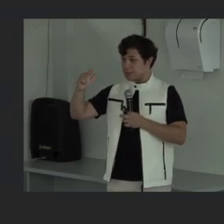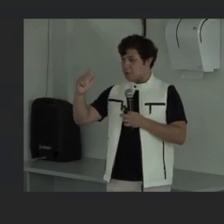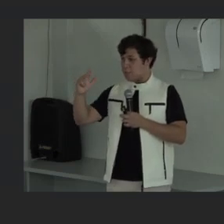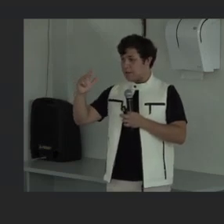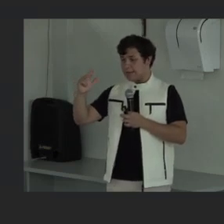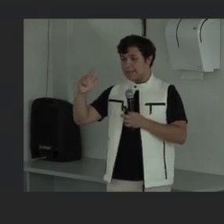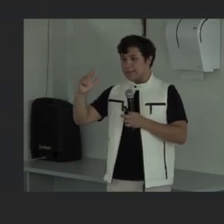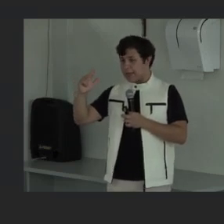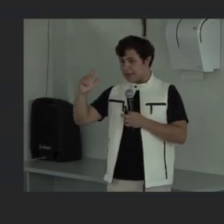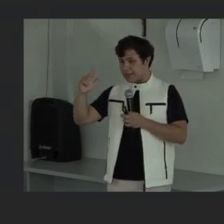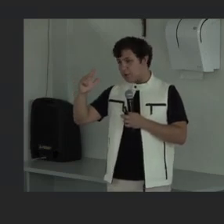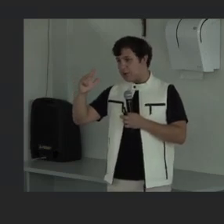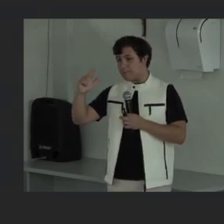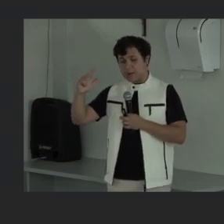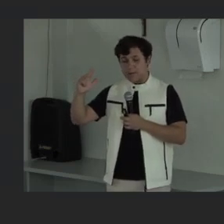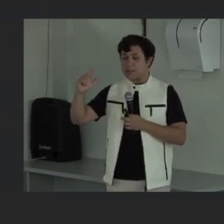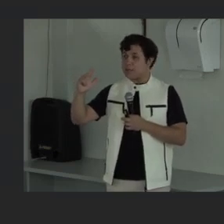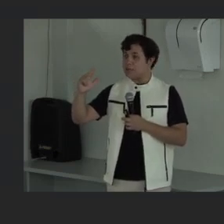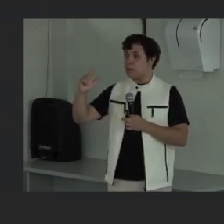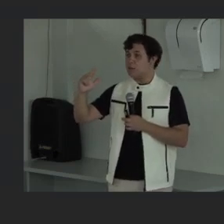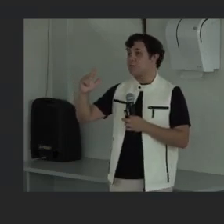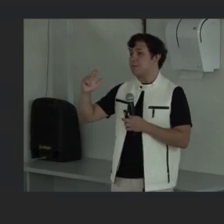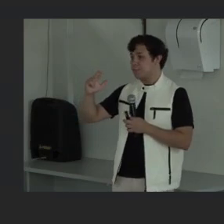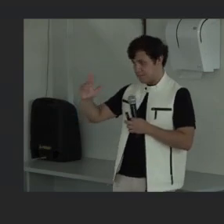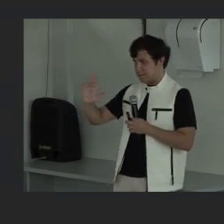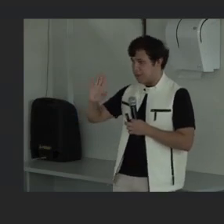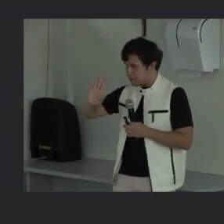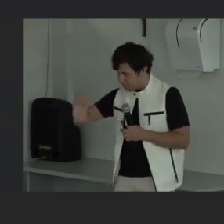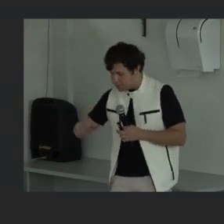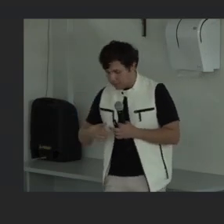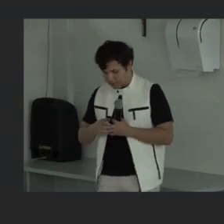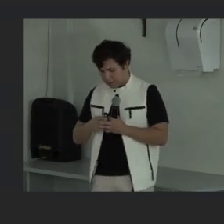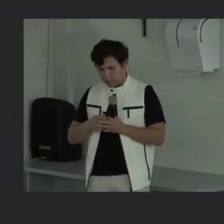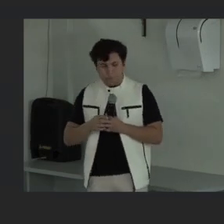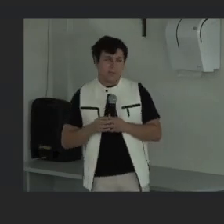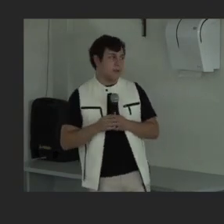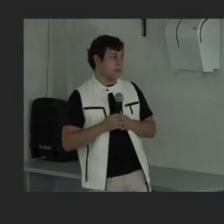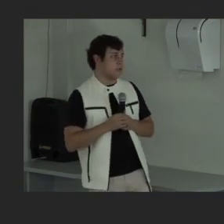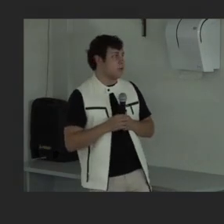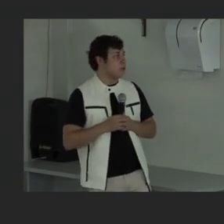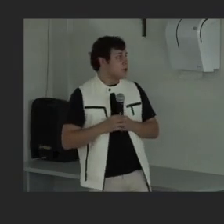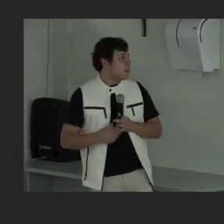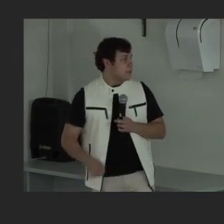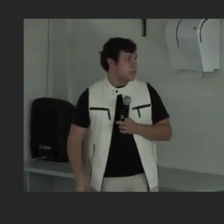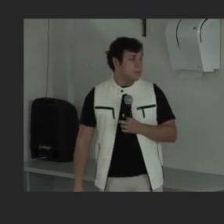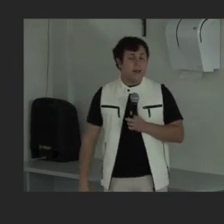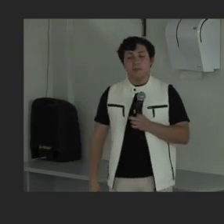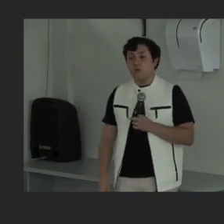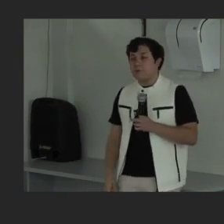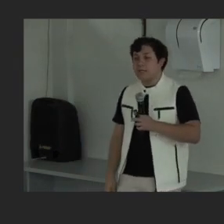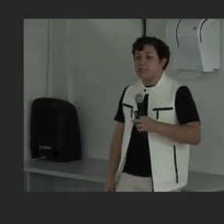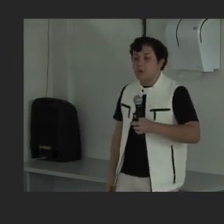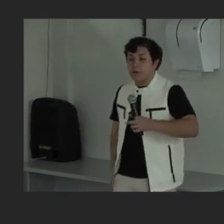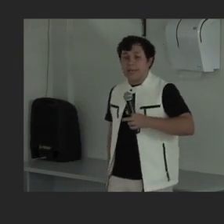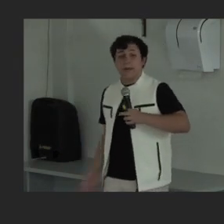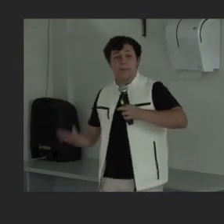como inclinada y con la palma hacia el suelo. ¿Okay? Vamos bien. Segundo paso, listo. Tercer paso, ubicación. ¿En qué parte